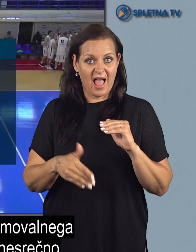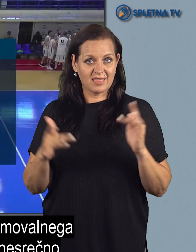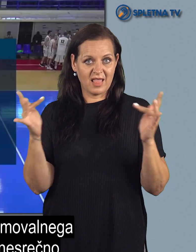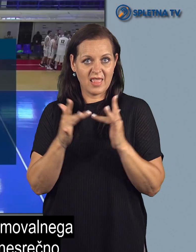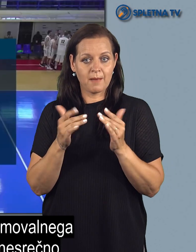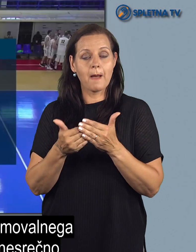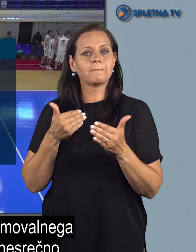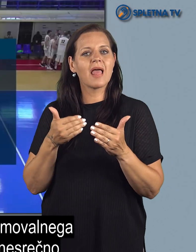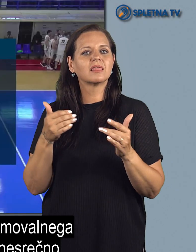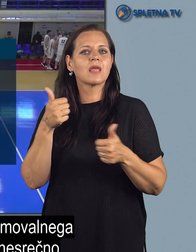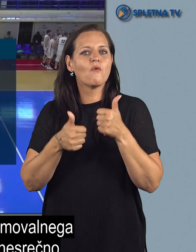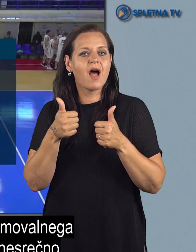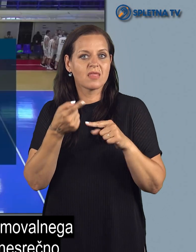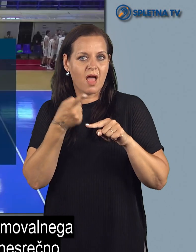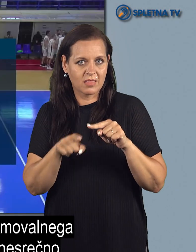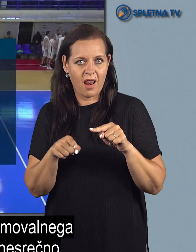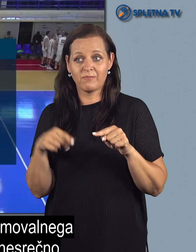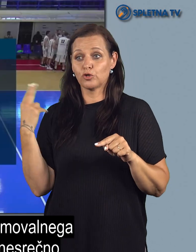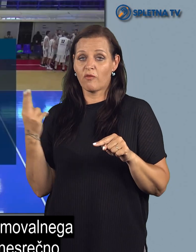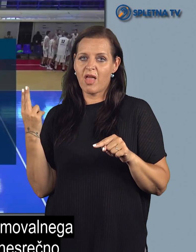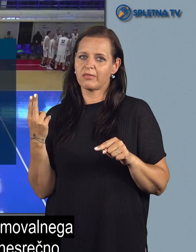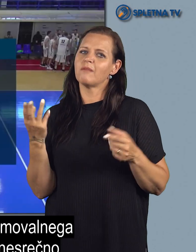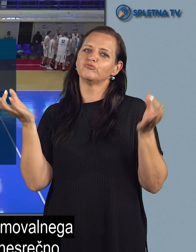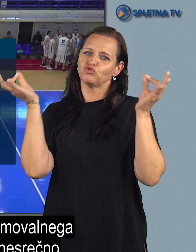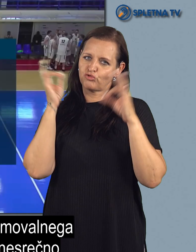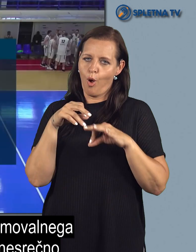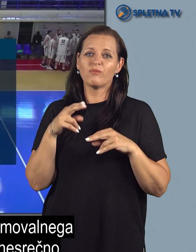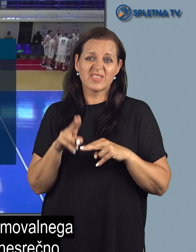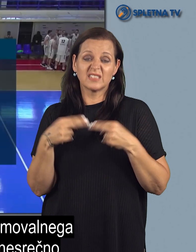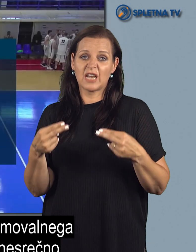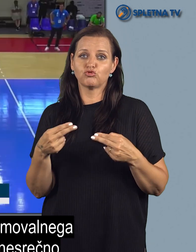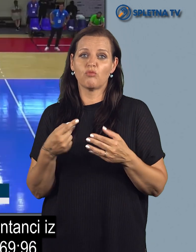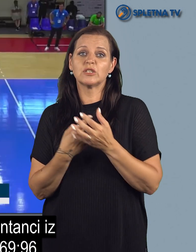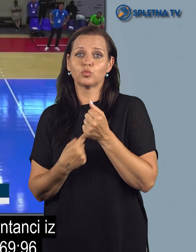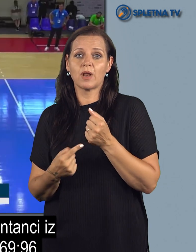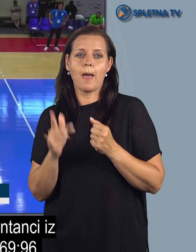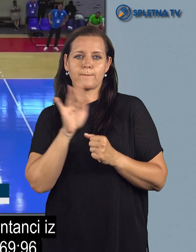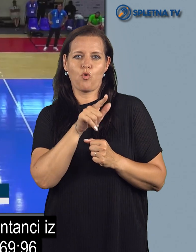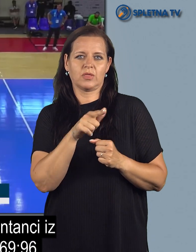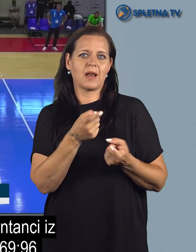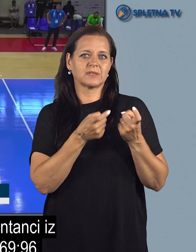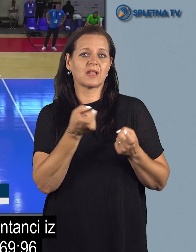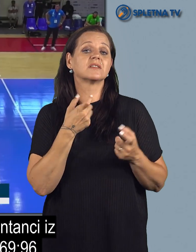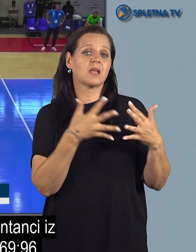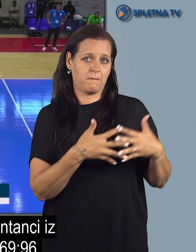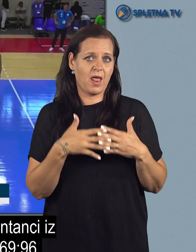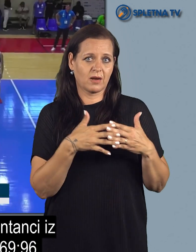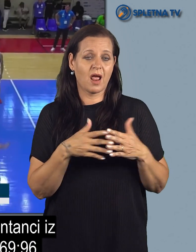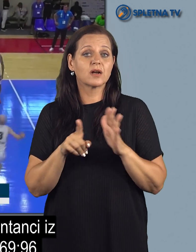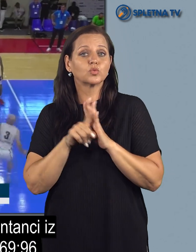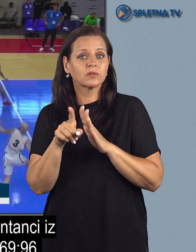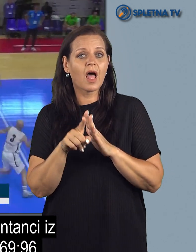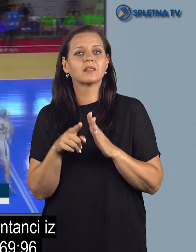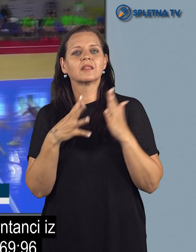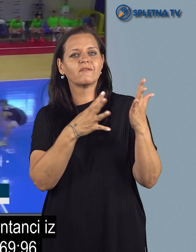Na zadnji tekmi predtekmovalnega dela je Slovenija žal nesrečno izgubila proti reprezentanci ZDA z rezultatom